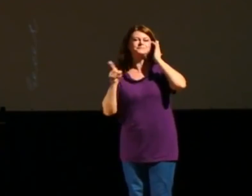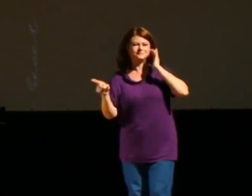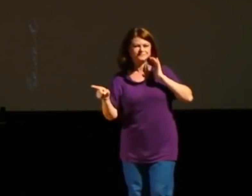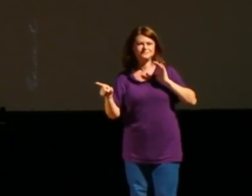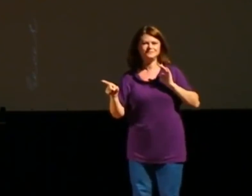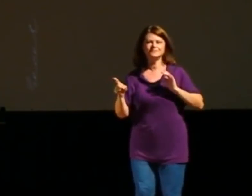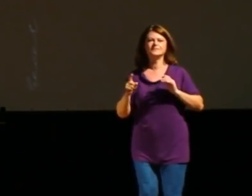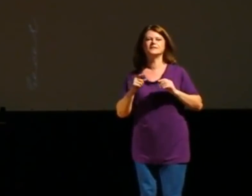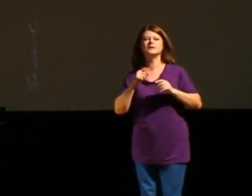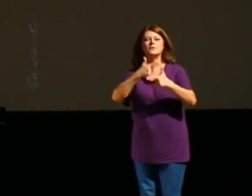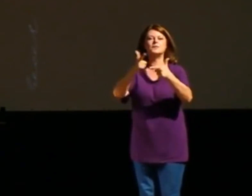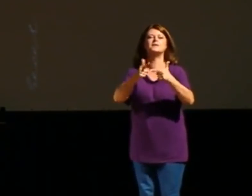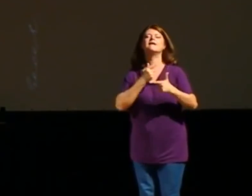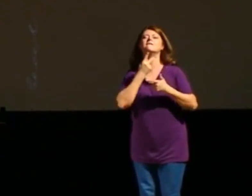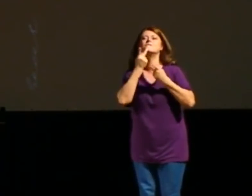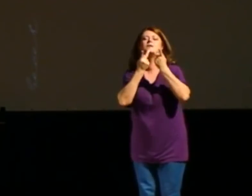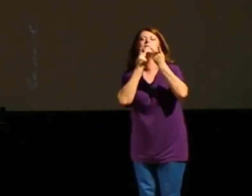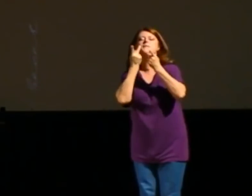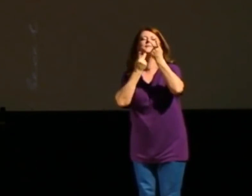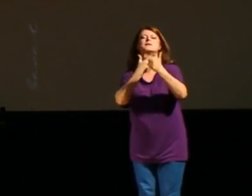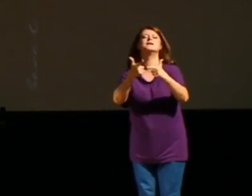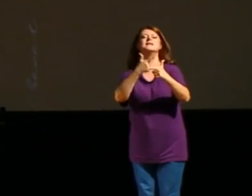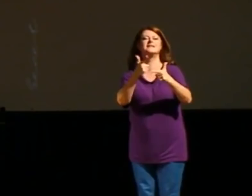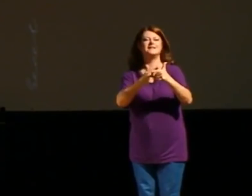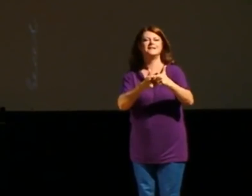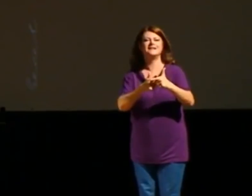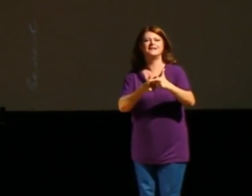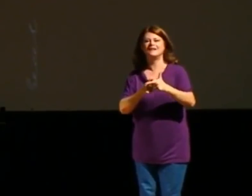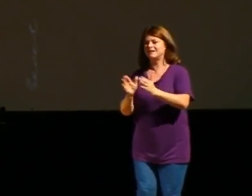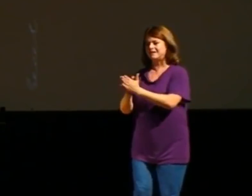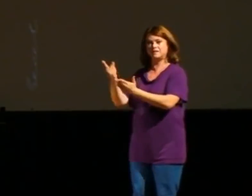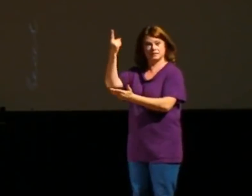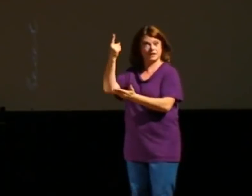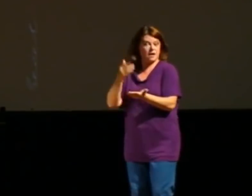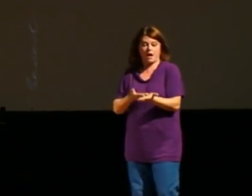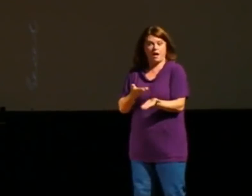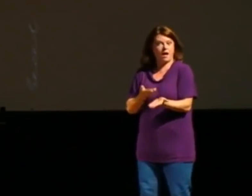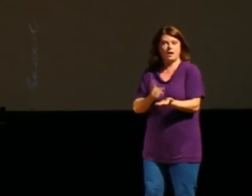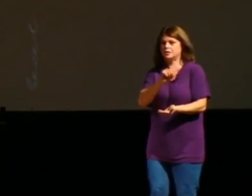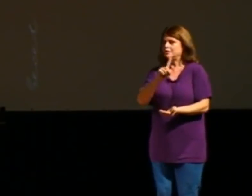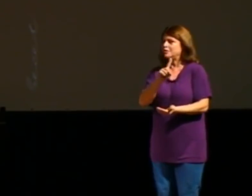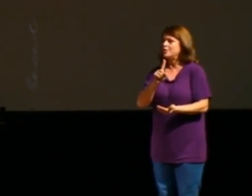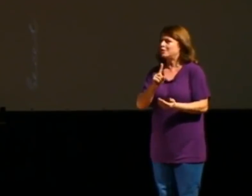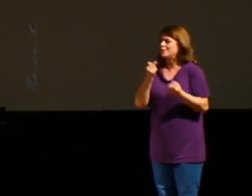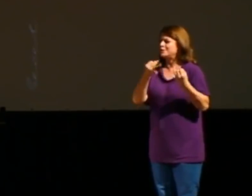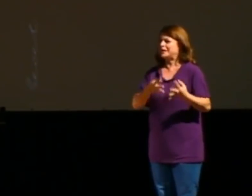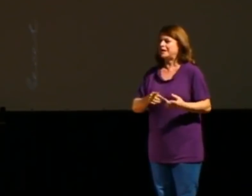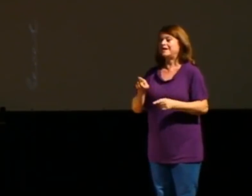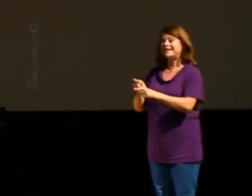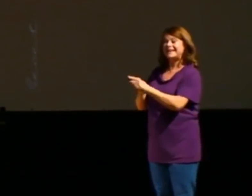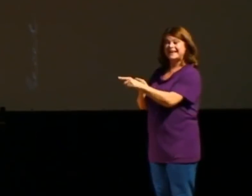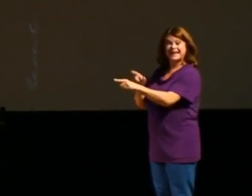do Todo-Poderoso, e aqui não diz que o surdo gago tinha fé, não diz. O texto diz que quem tinha